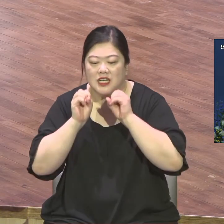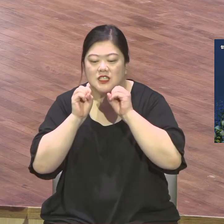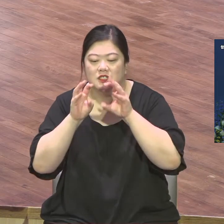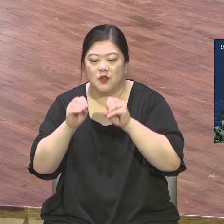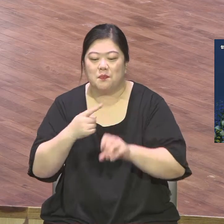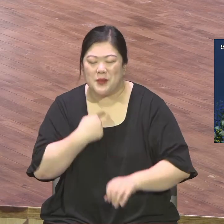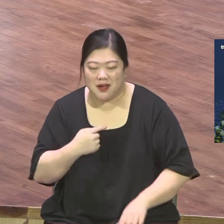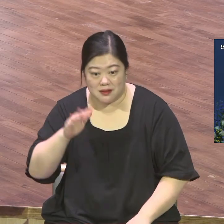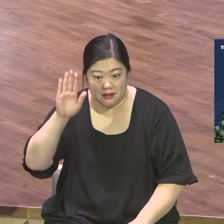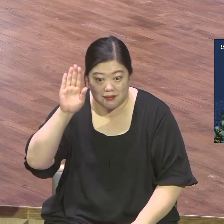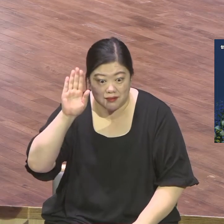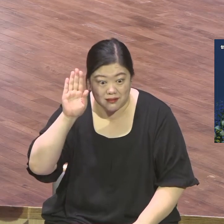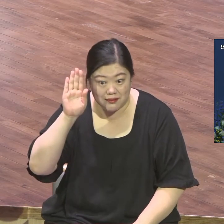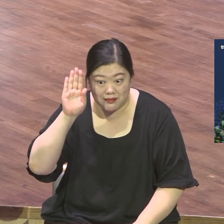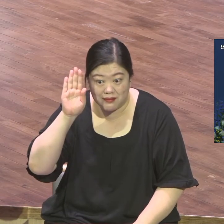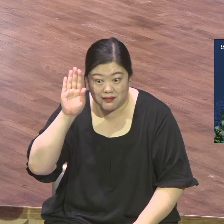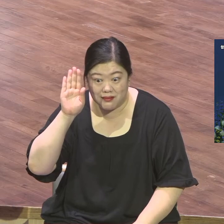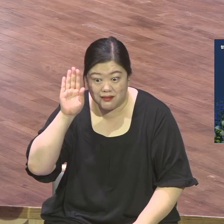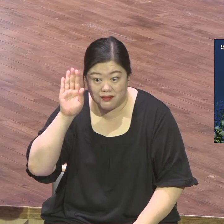흉내라도 내봤습니까?